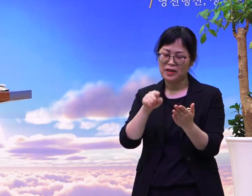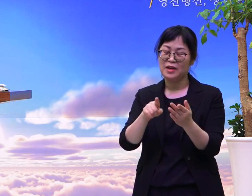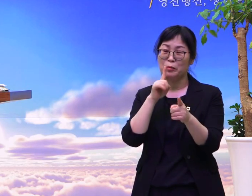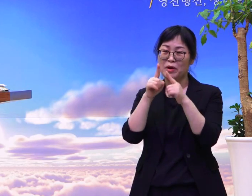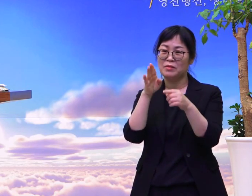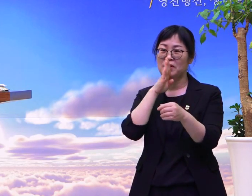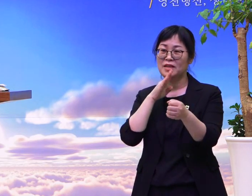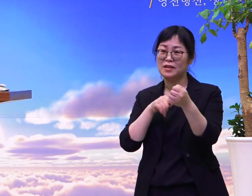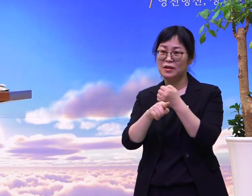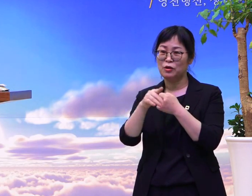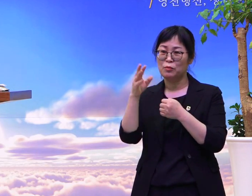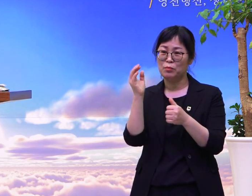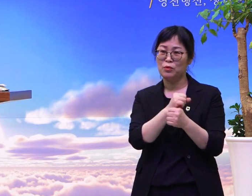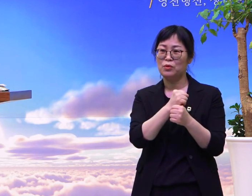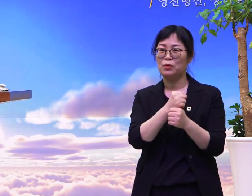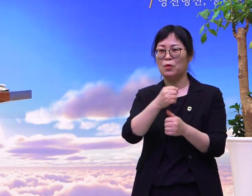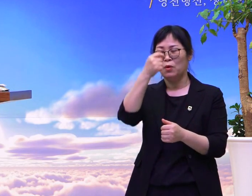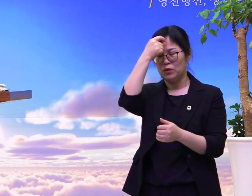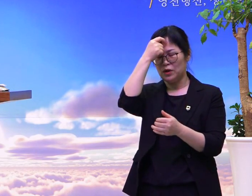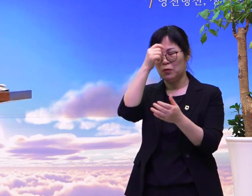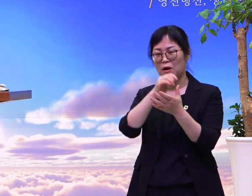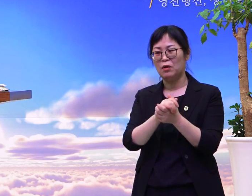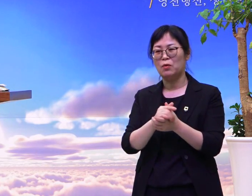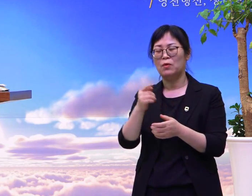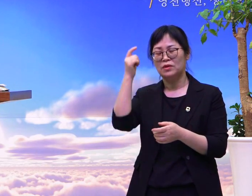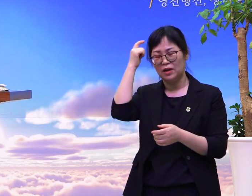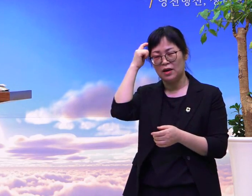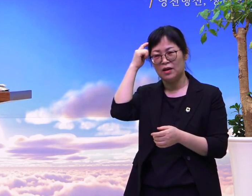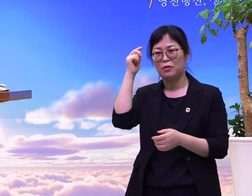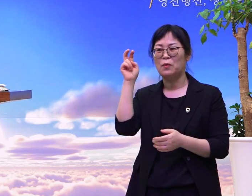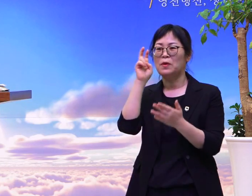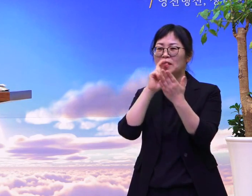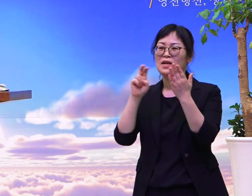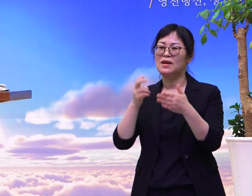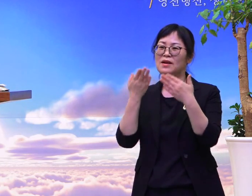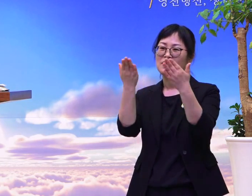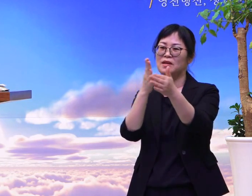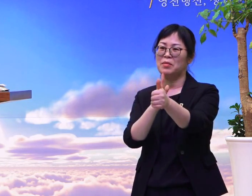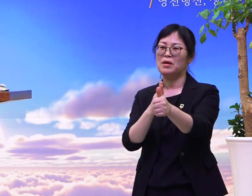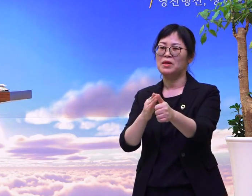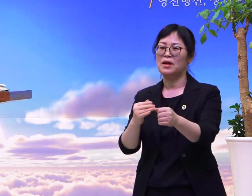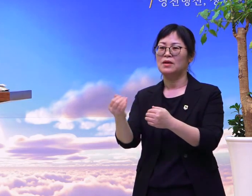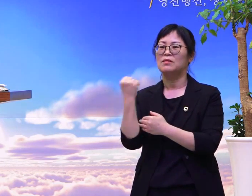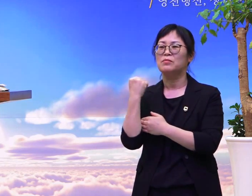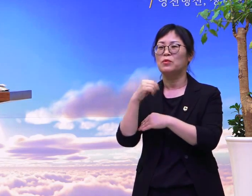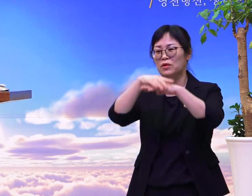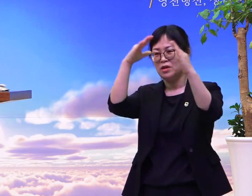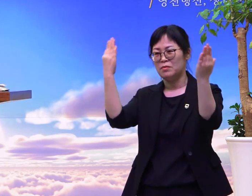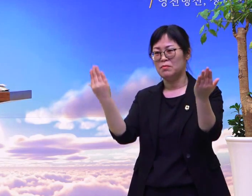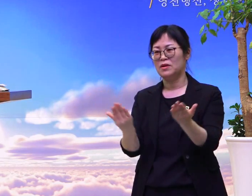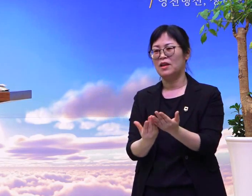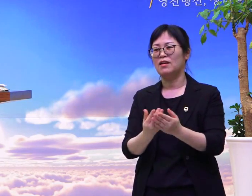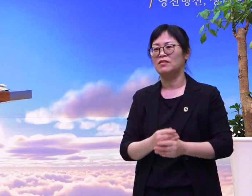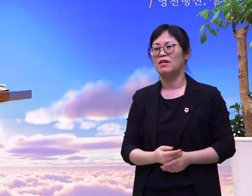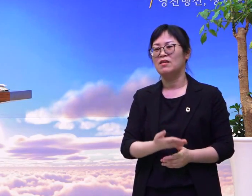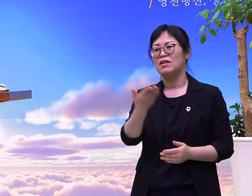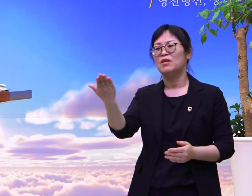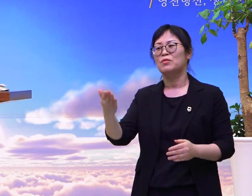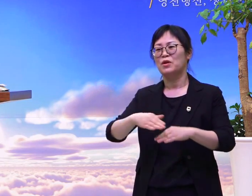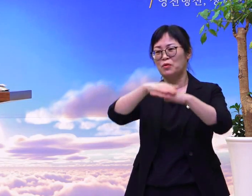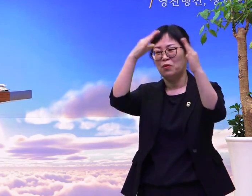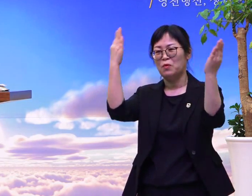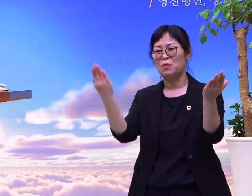진리를 붙들고 묵상하고 기도하고 찬양하시기 바랍니다. 전력을 다해서 여러분의 온